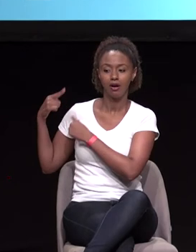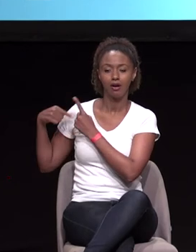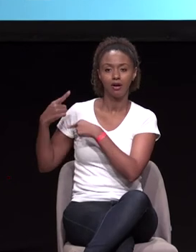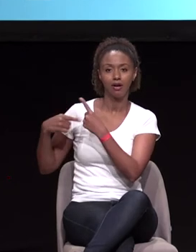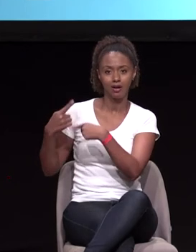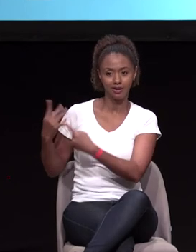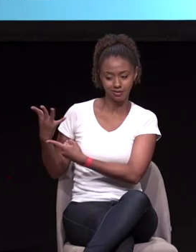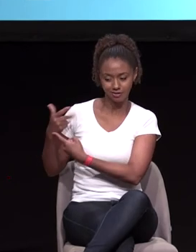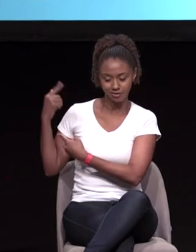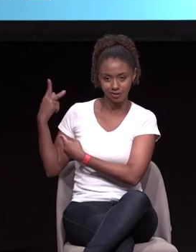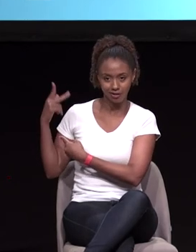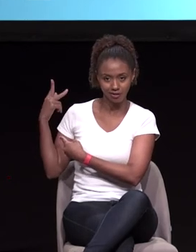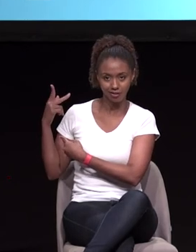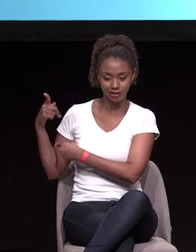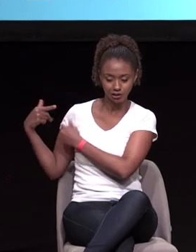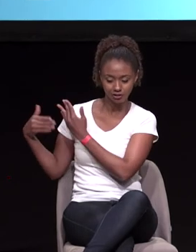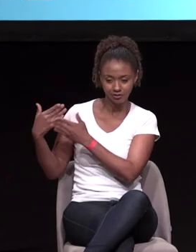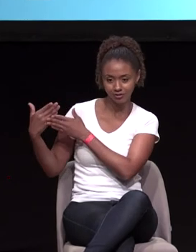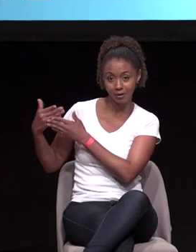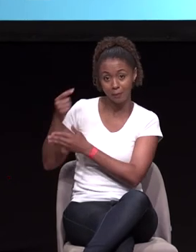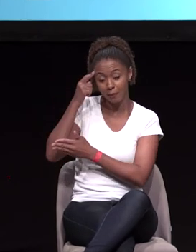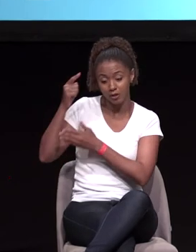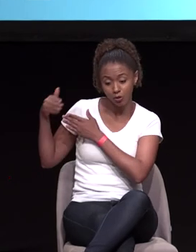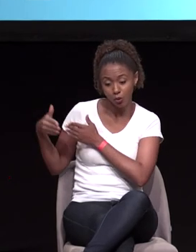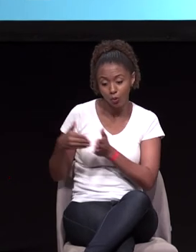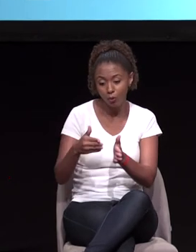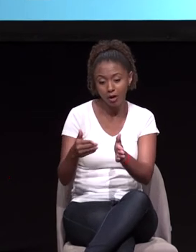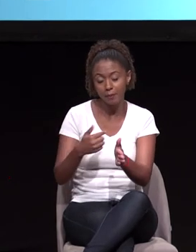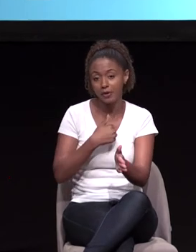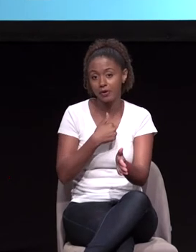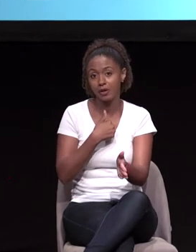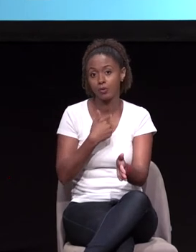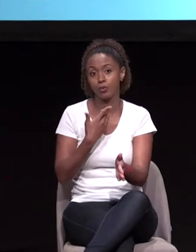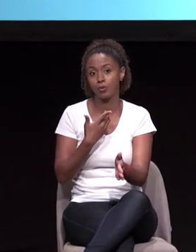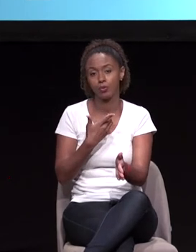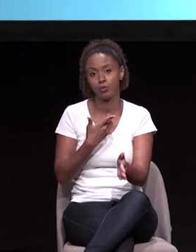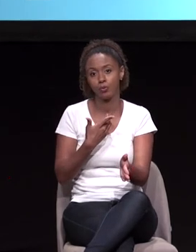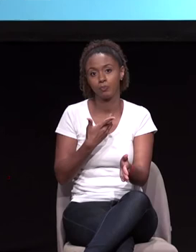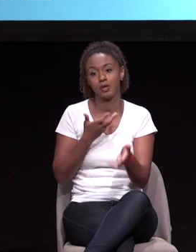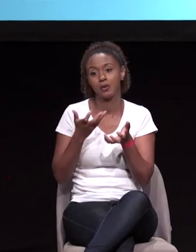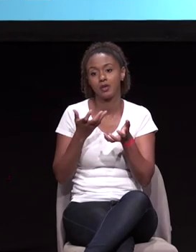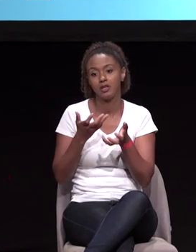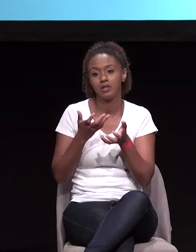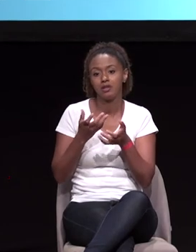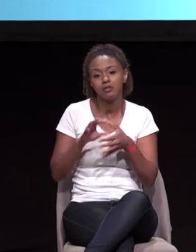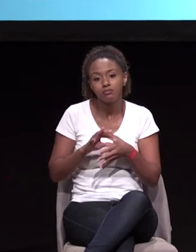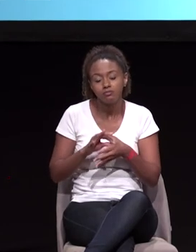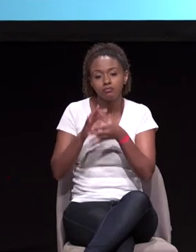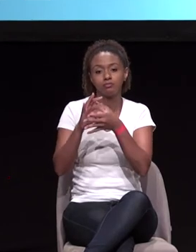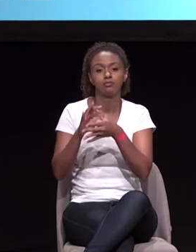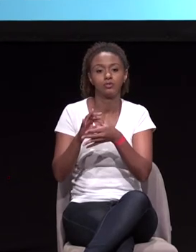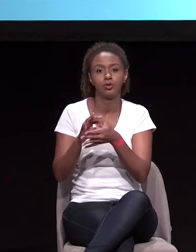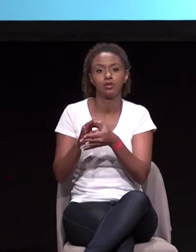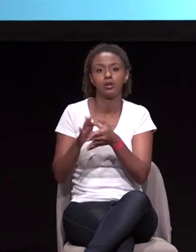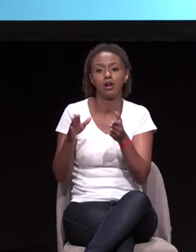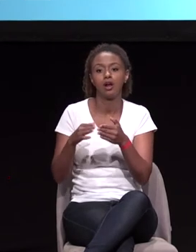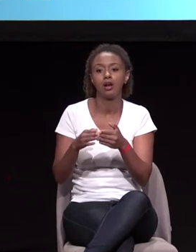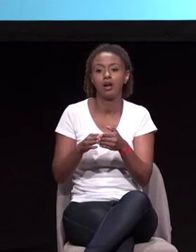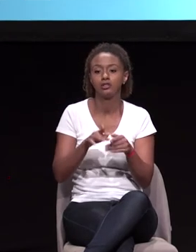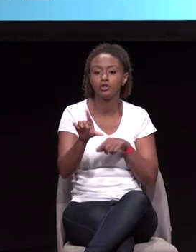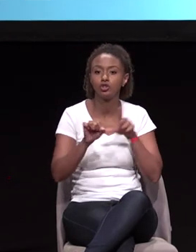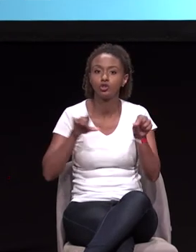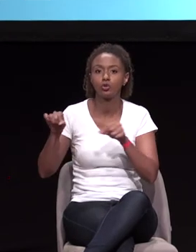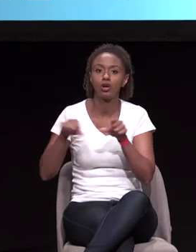partir de um viés que foi um pouco a escolha o que eu imagino que tenha presidido por exemplo o processo curatorial do museu como usava um